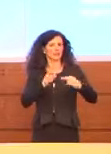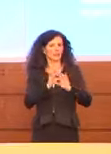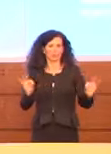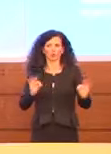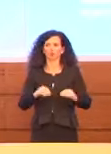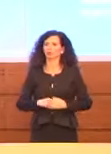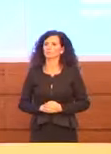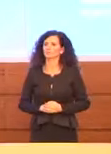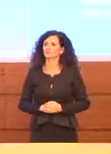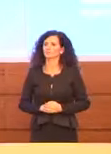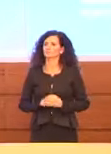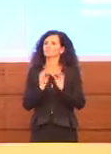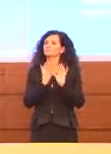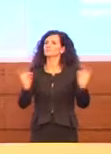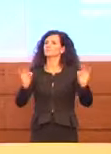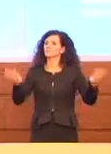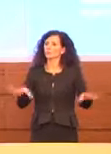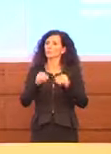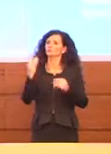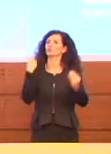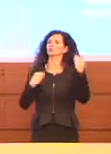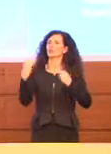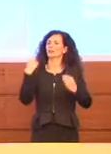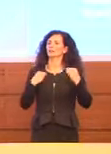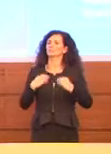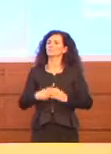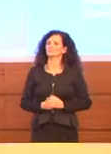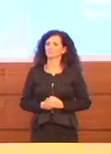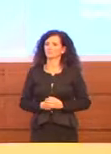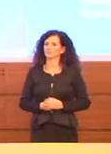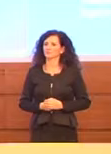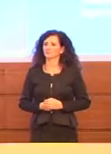bene diamo in corso le vostre domande